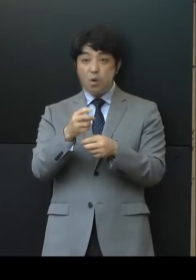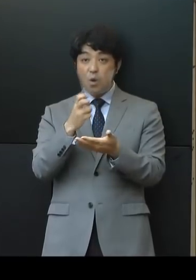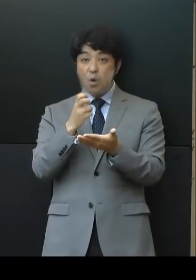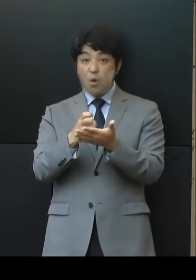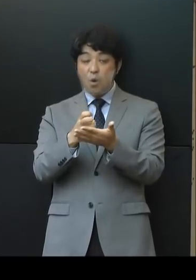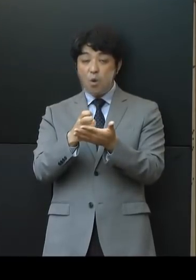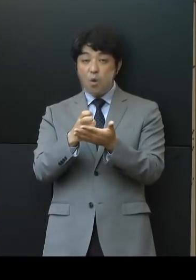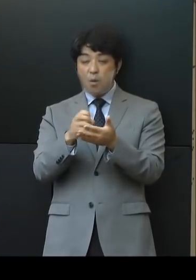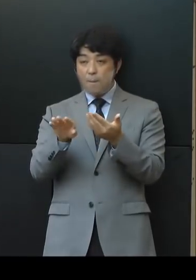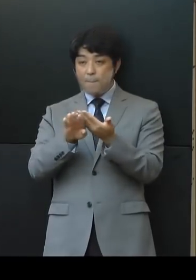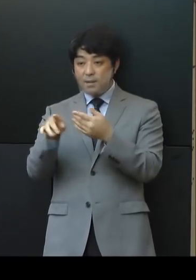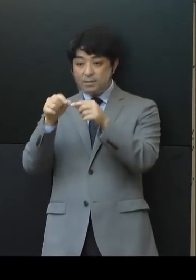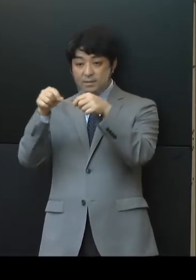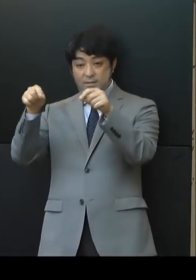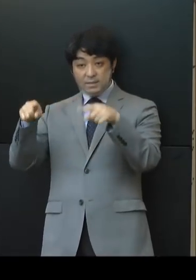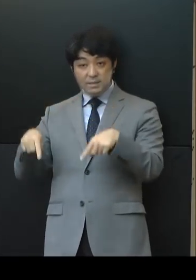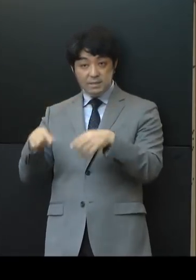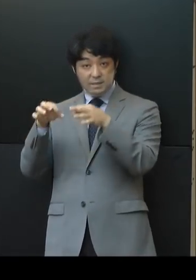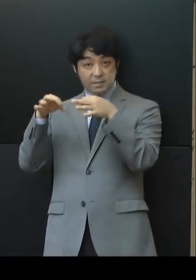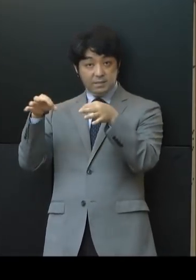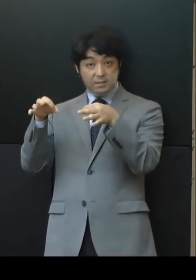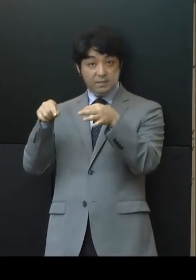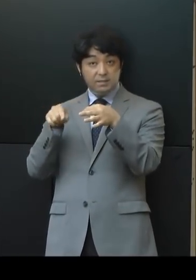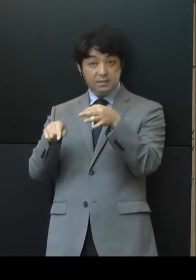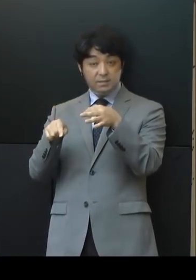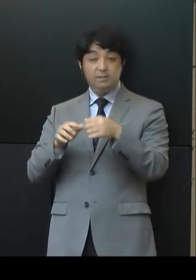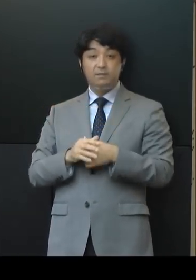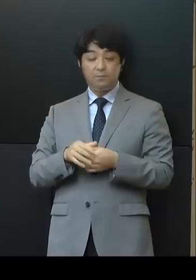地に定めるところに、